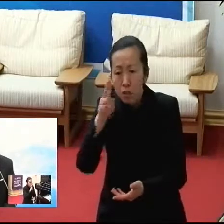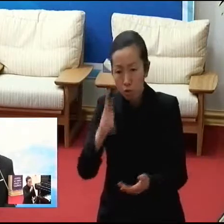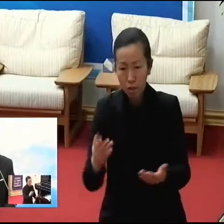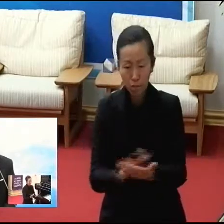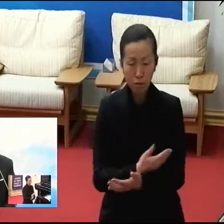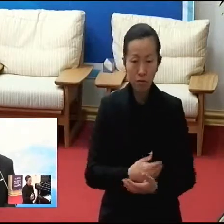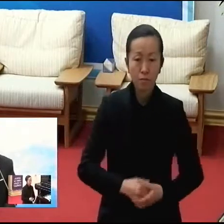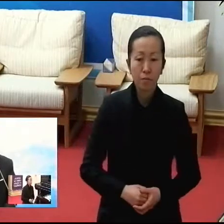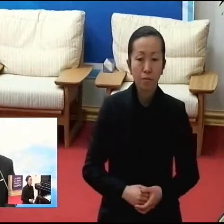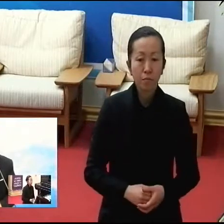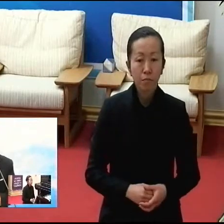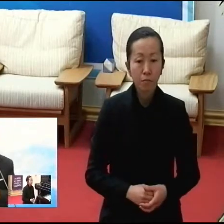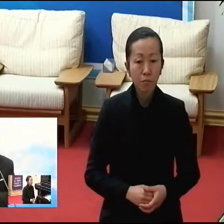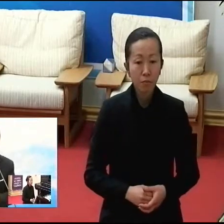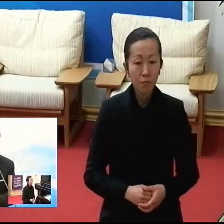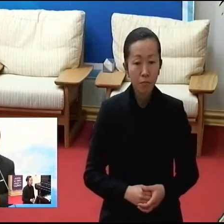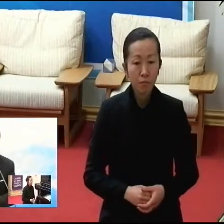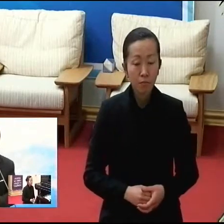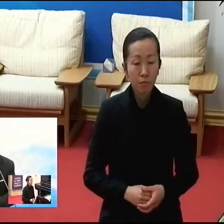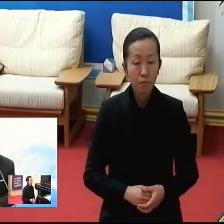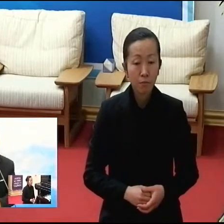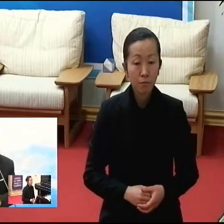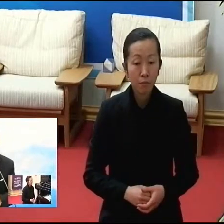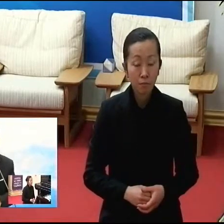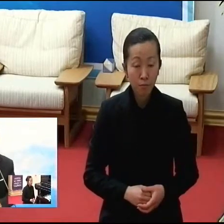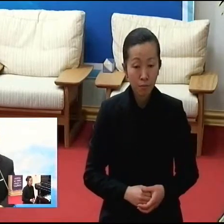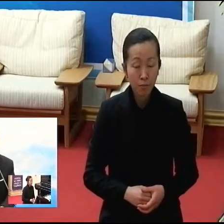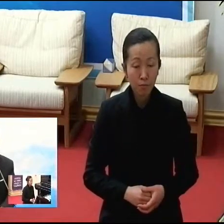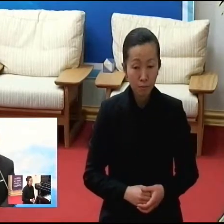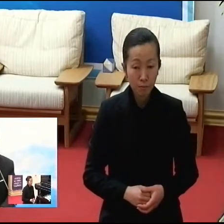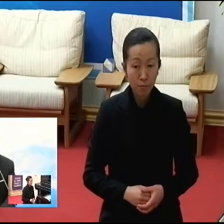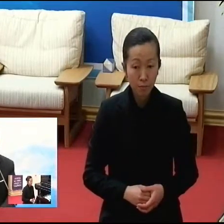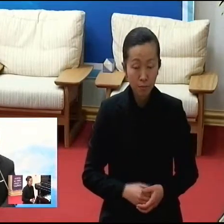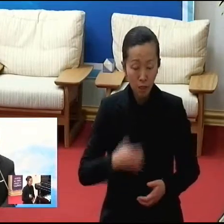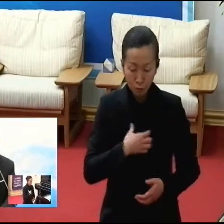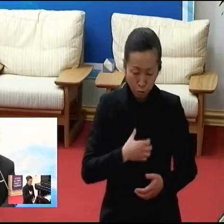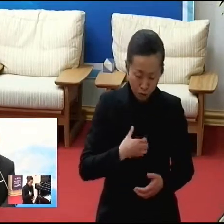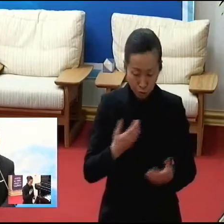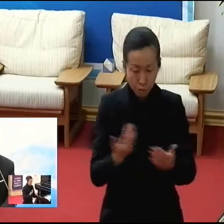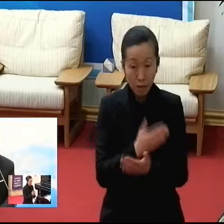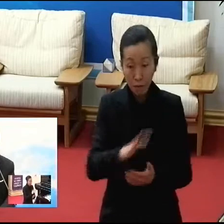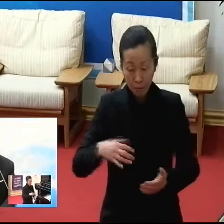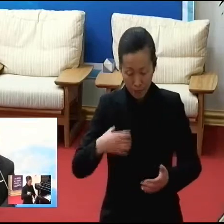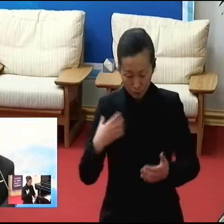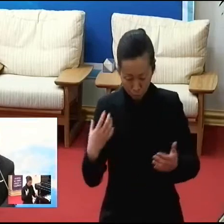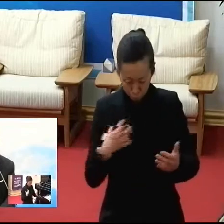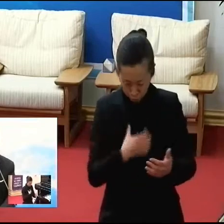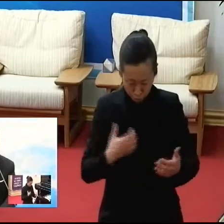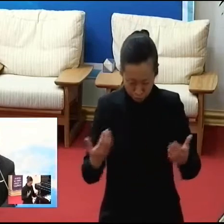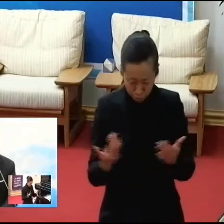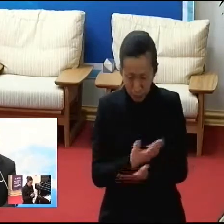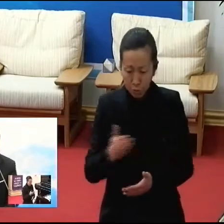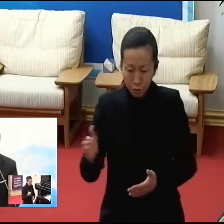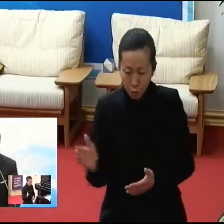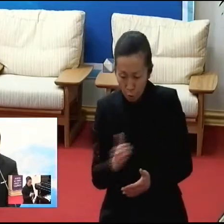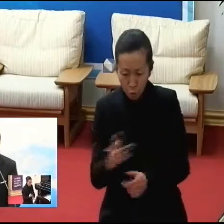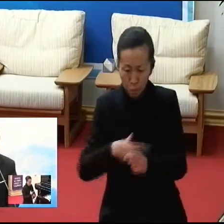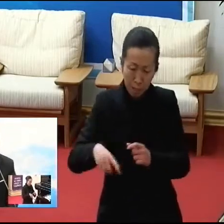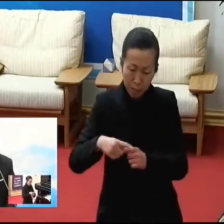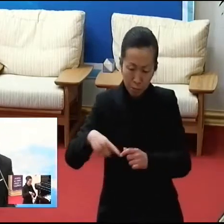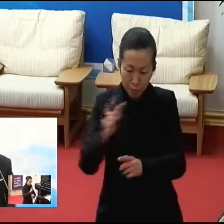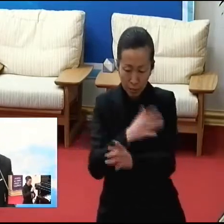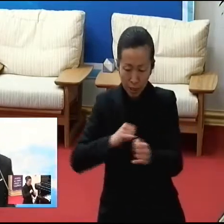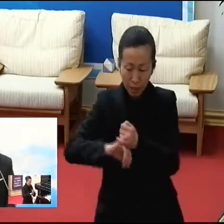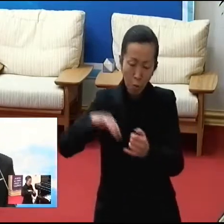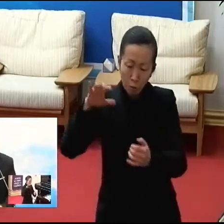。 어려우면 어려울수록 이 언약을 붙잡고 기도 속으로 들어가야 됩니다. 苦しくなればなるほど、この契約を掴んで祈りの中に入る